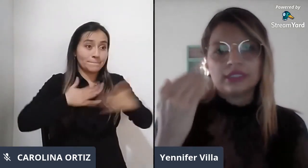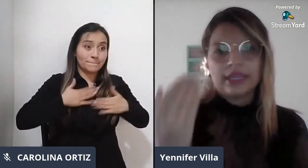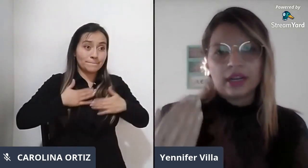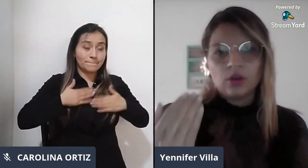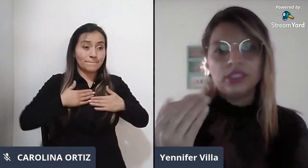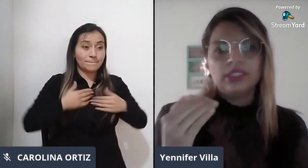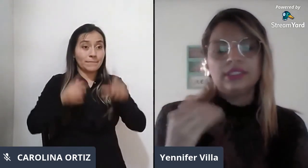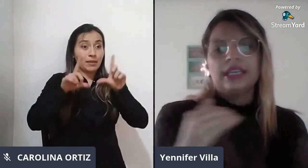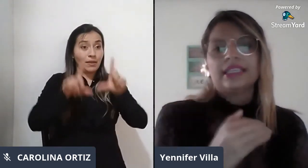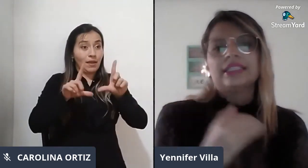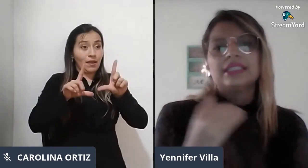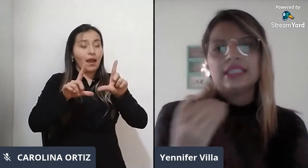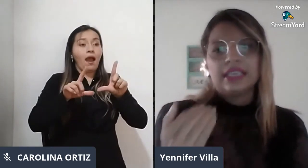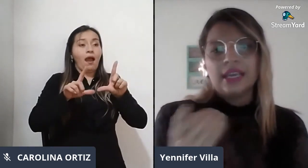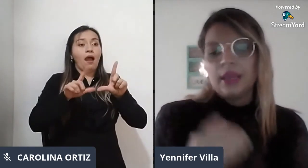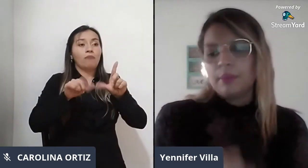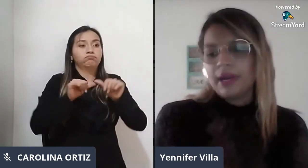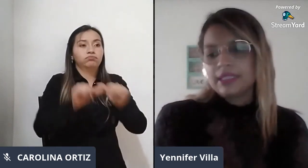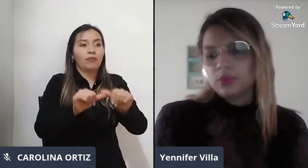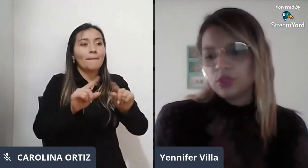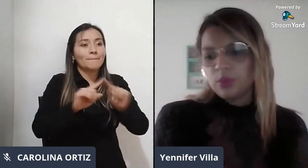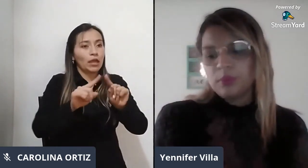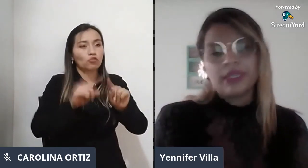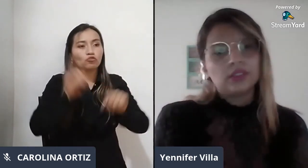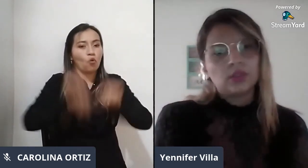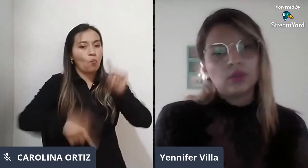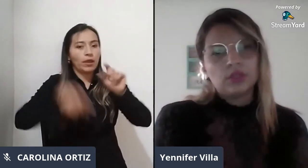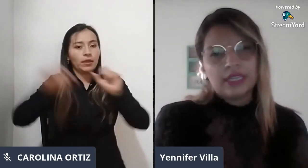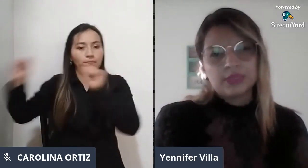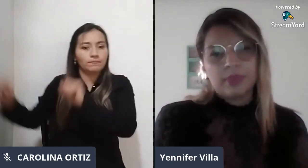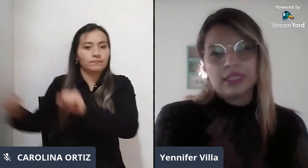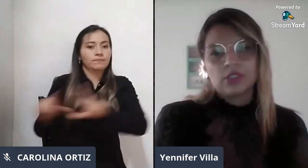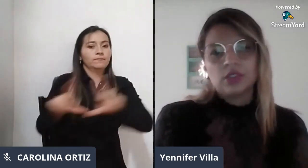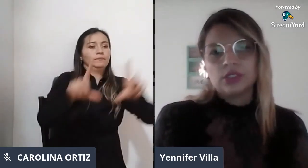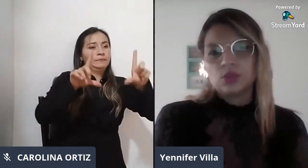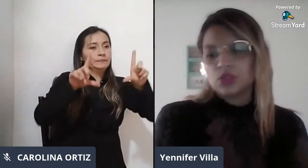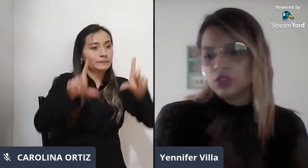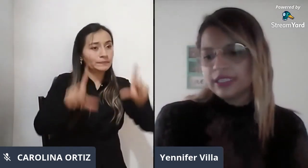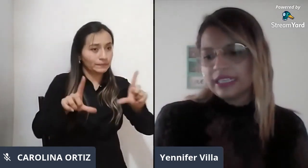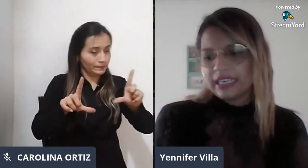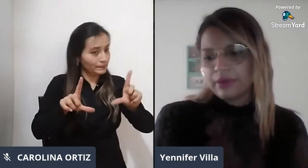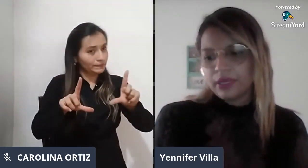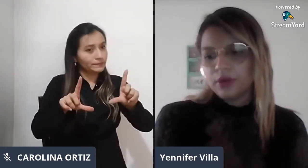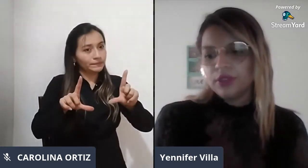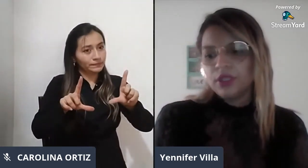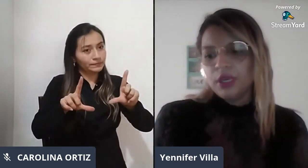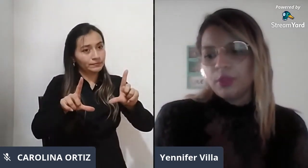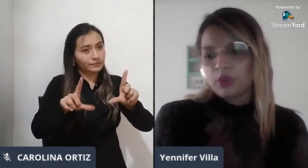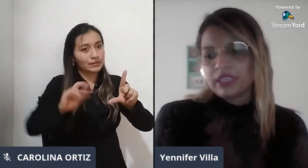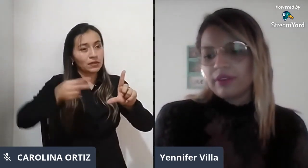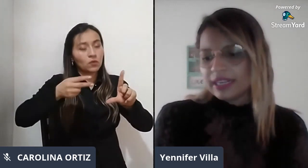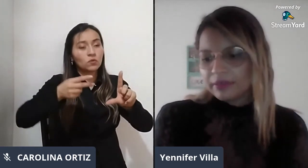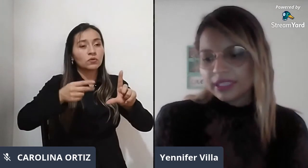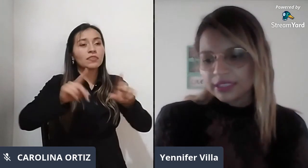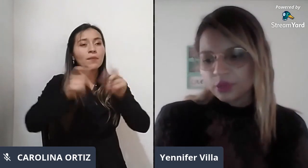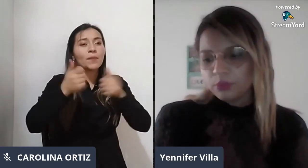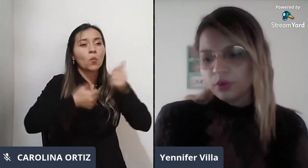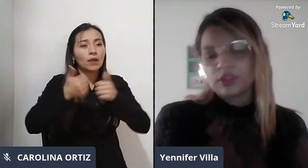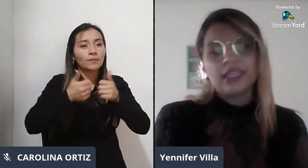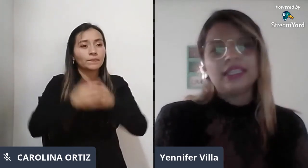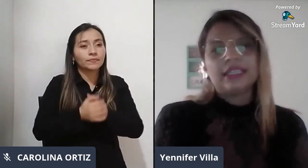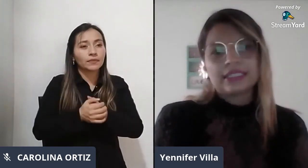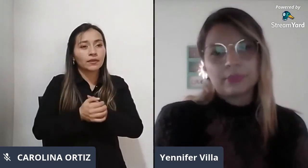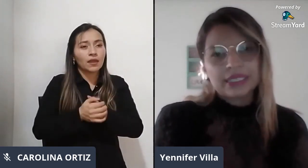podamos conectar a Connie ni a quien sigue para el segundo momento del espacio de discusión, que tiene que ver con por qué hablar de vidas que